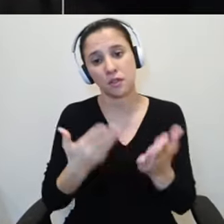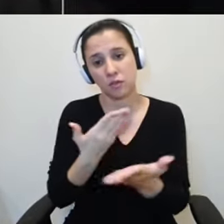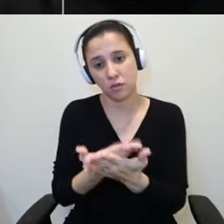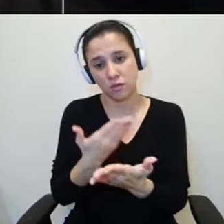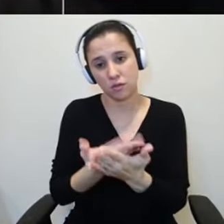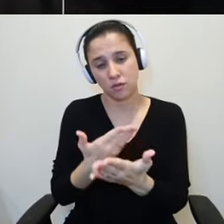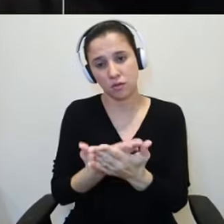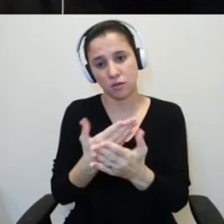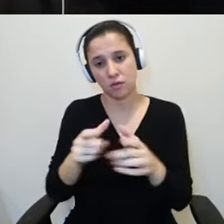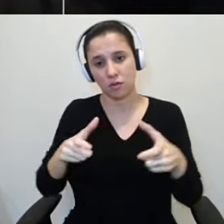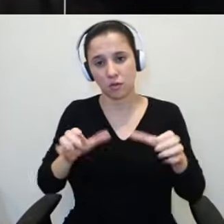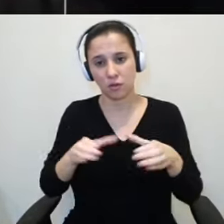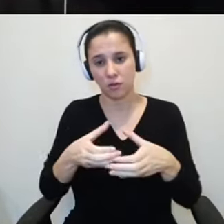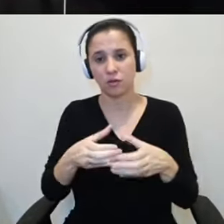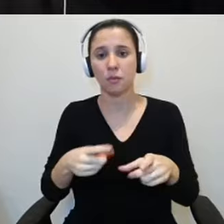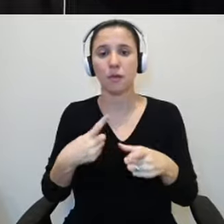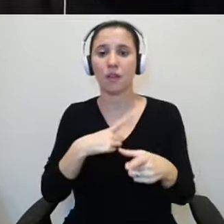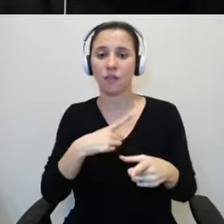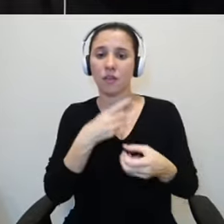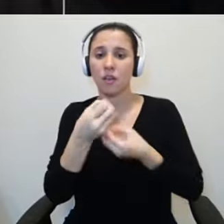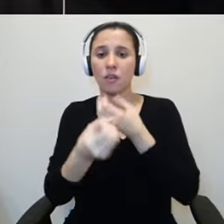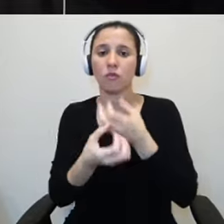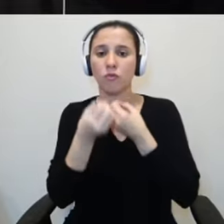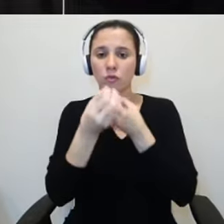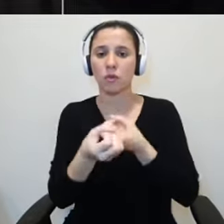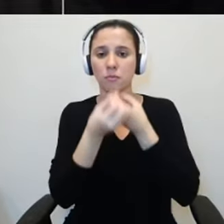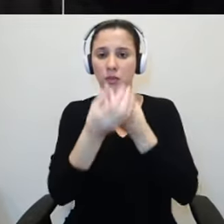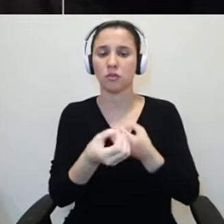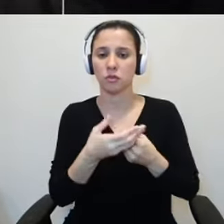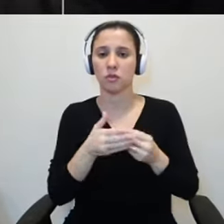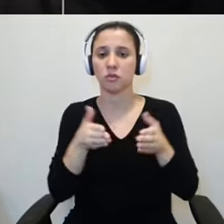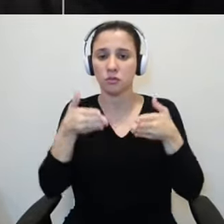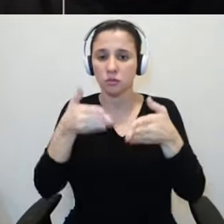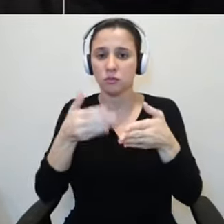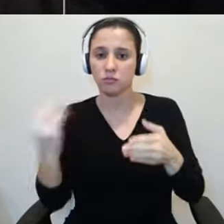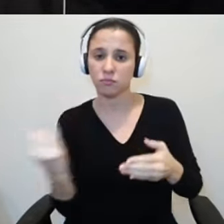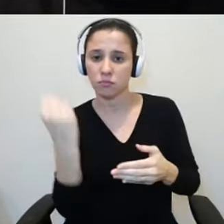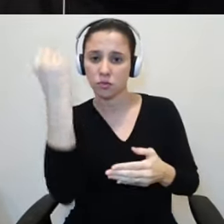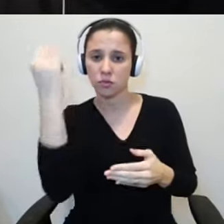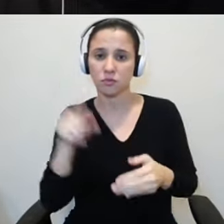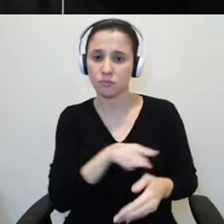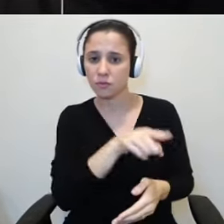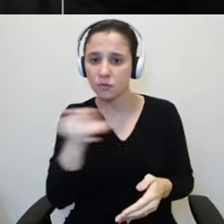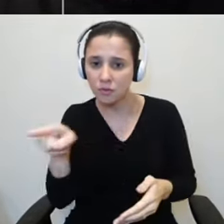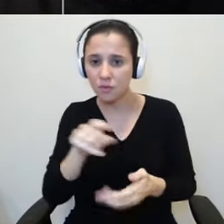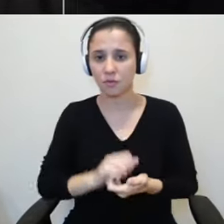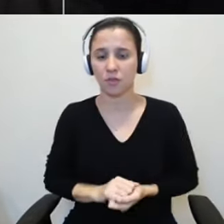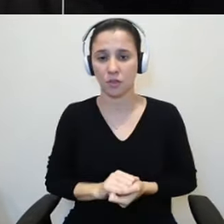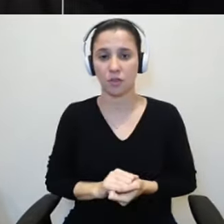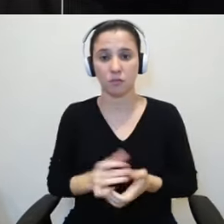trazer as informações mais diretas para vocês. Então fiquem atentos.